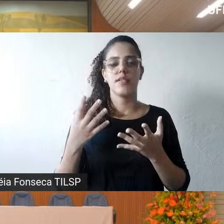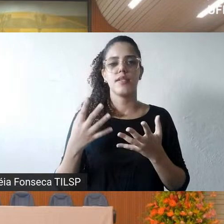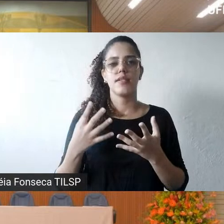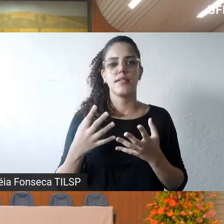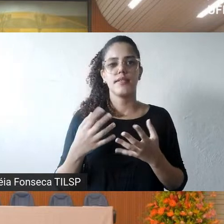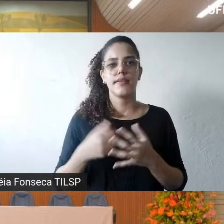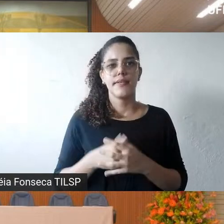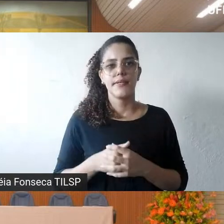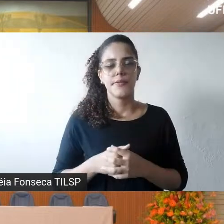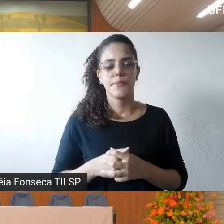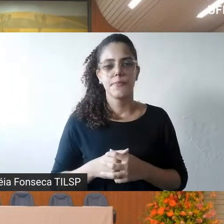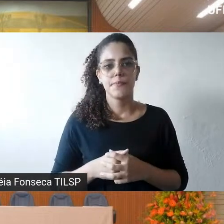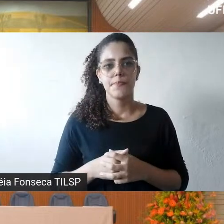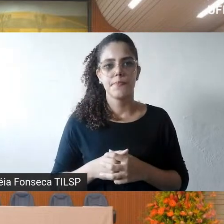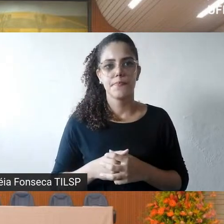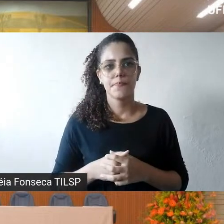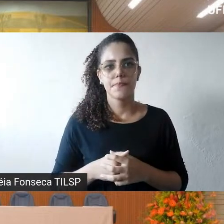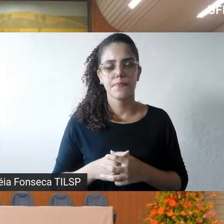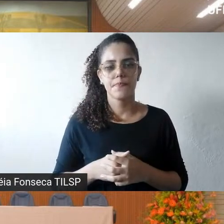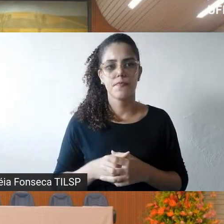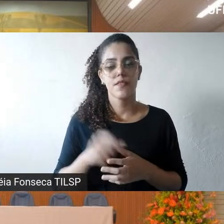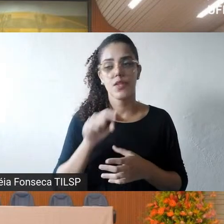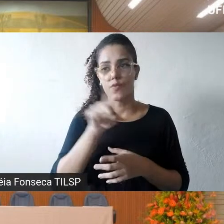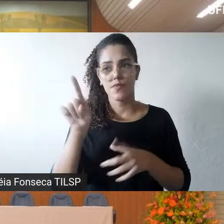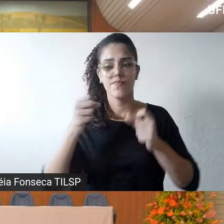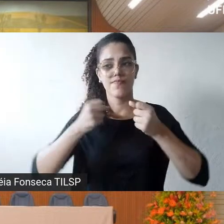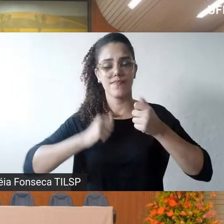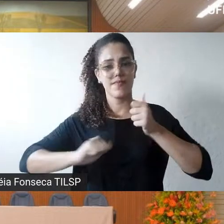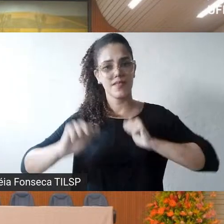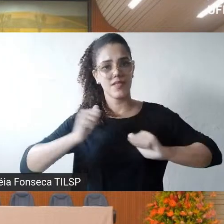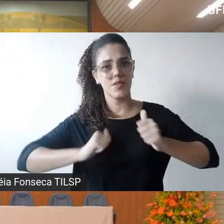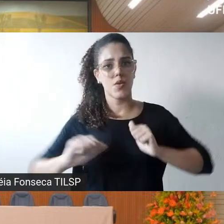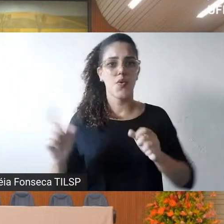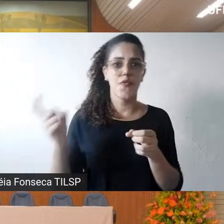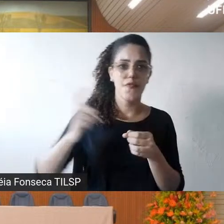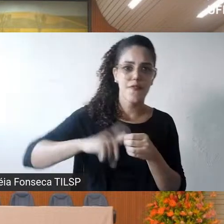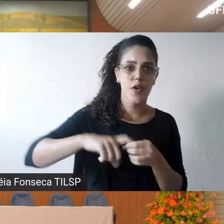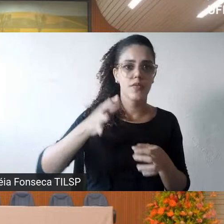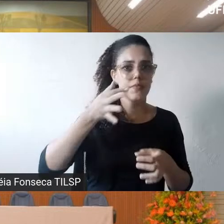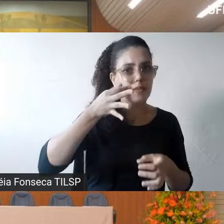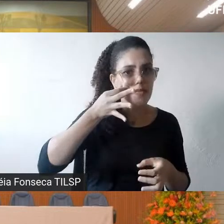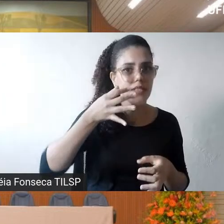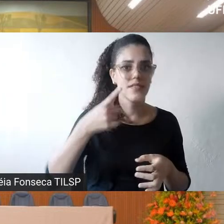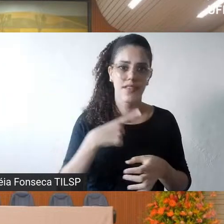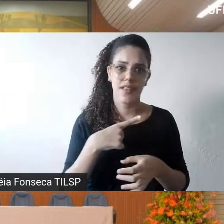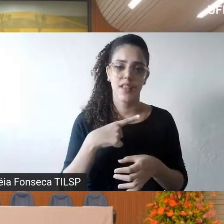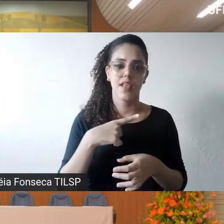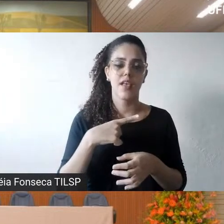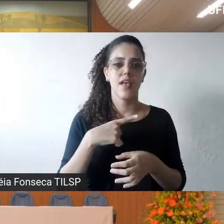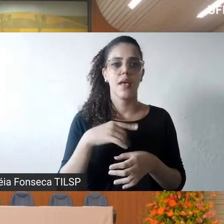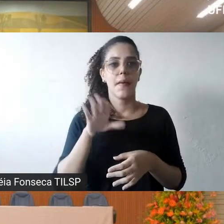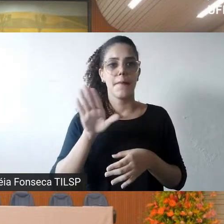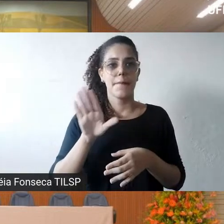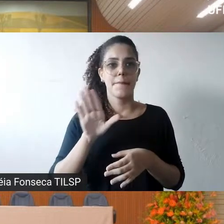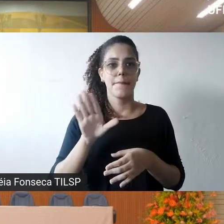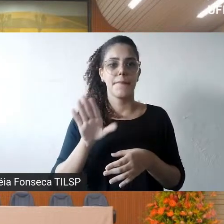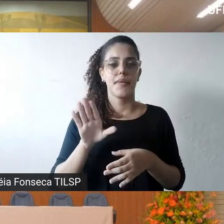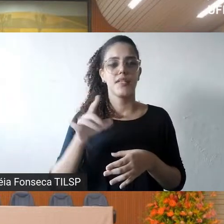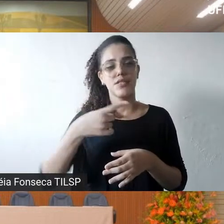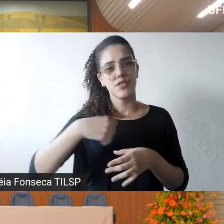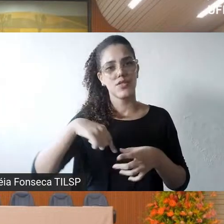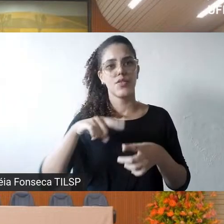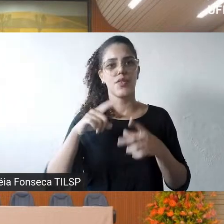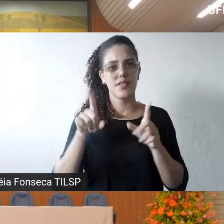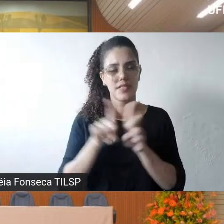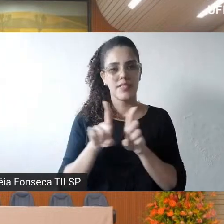quanto nós, estamos ansiosos pela volta à presencialidade de nossas atividades. O acolhimento. Quem conhece a Rural sabe o